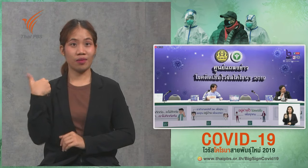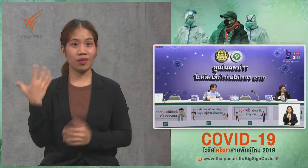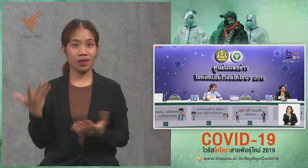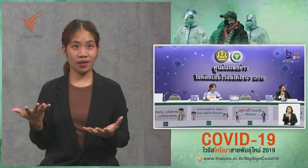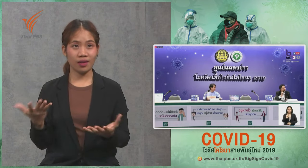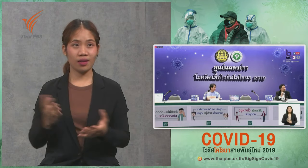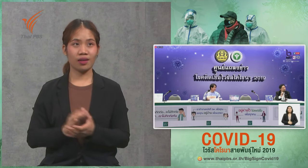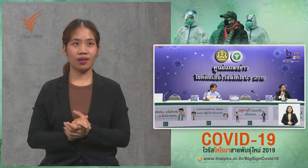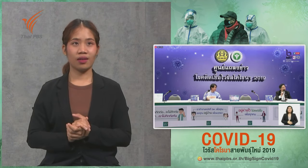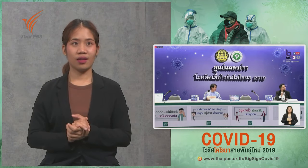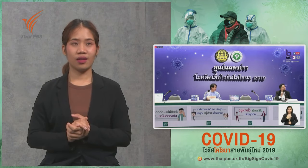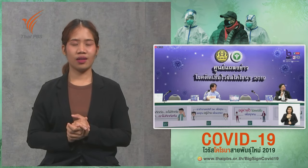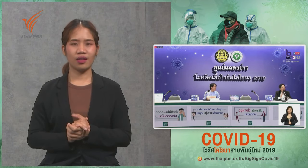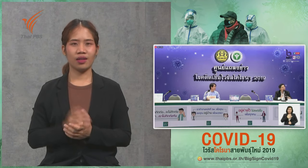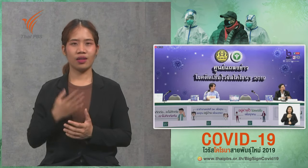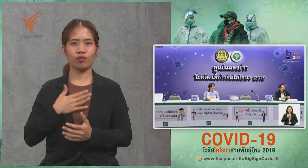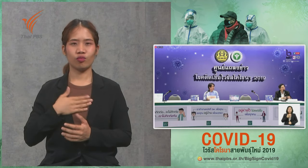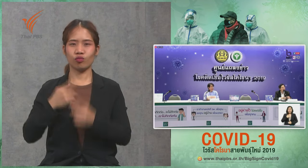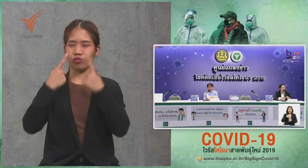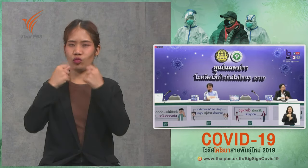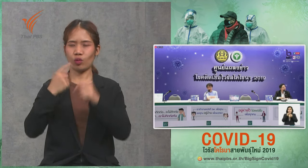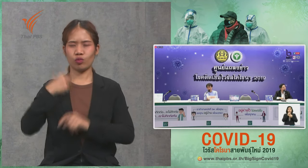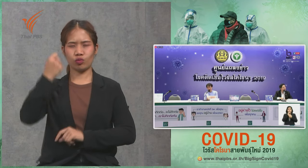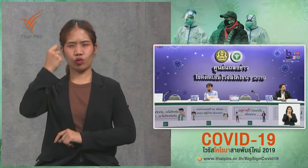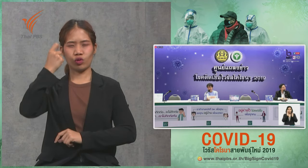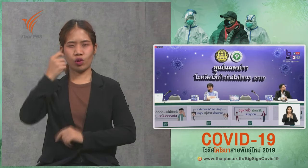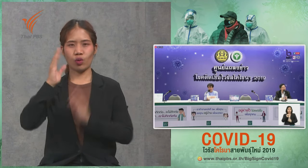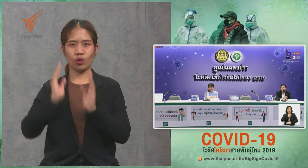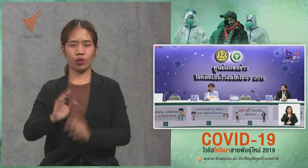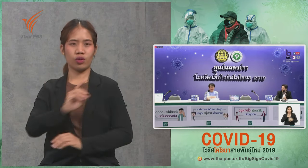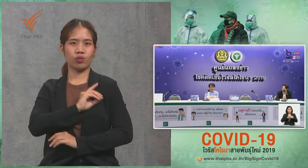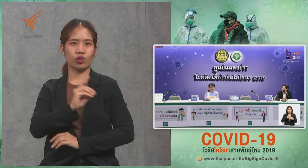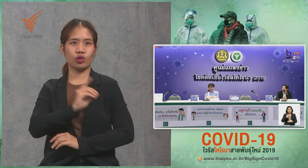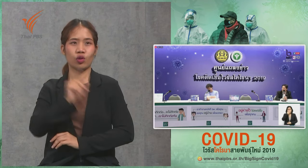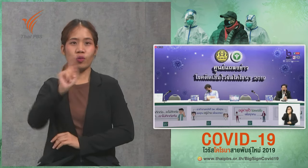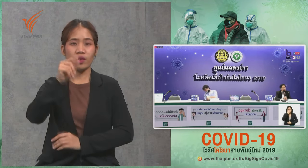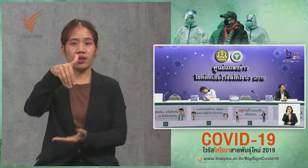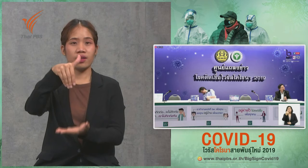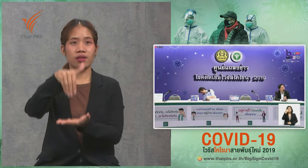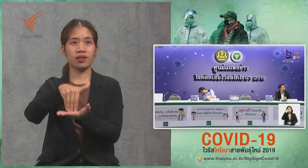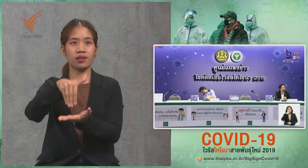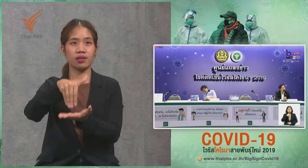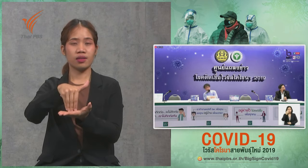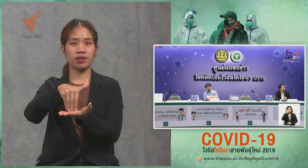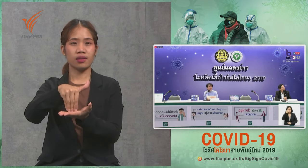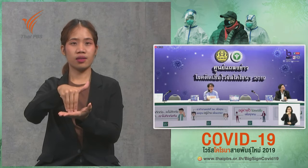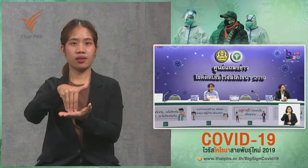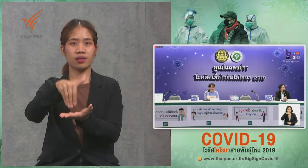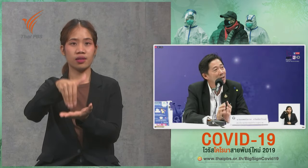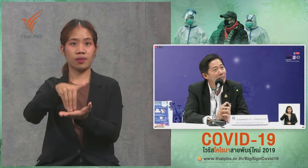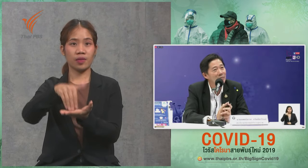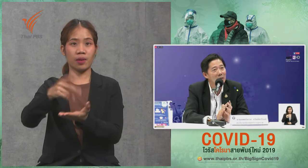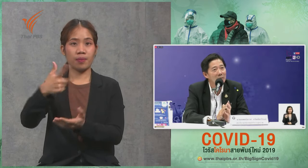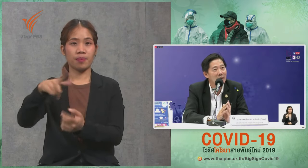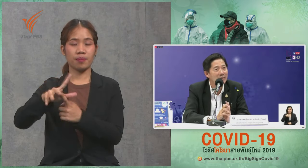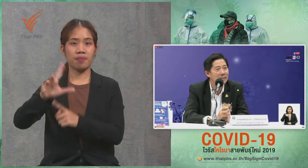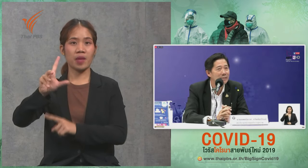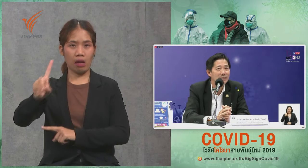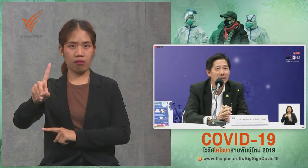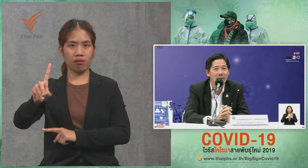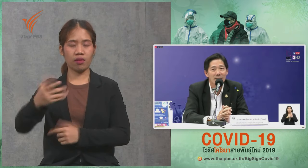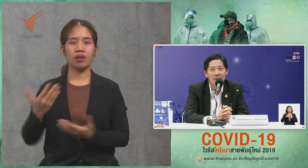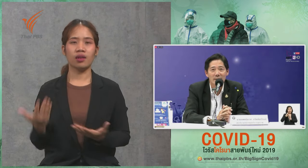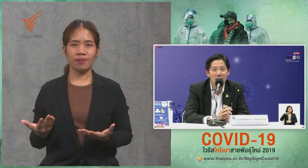อย่างนี้ได้ไหมครับผมเข้าใจว่าผู้ที่รับผิดชอบเรื่องนี้คือสำนักทางสำนักปลัดนะครับเขามี